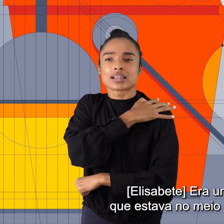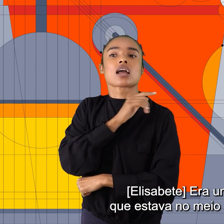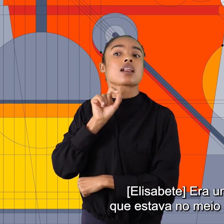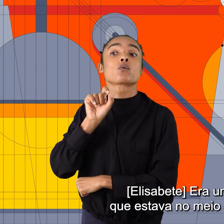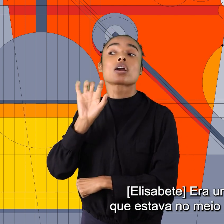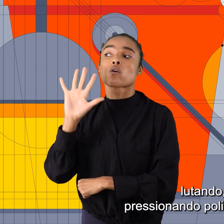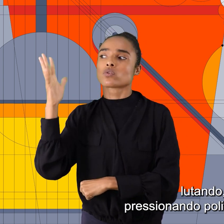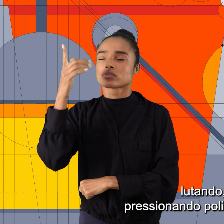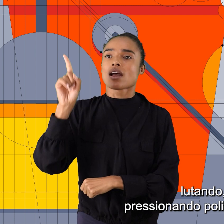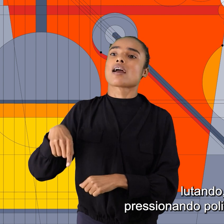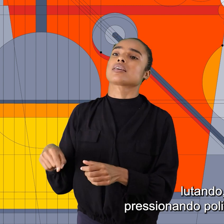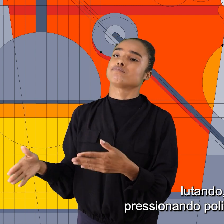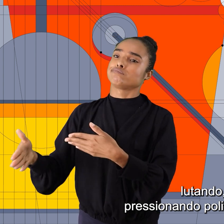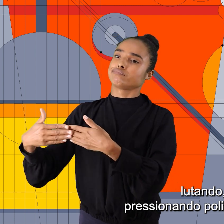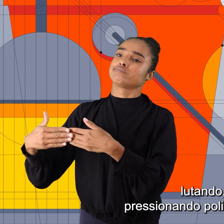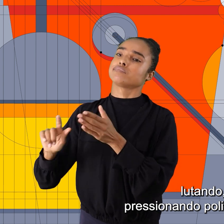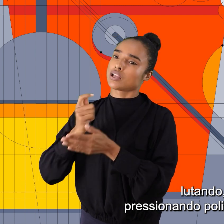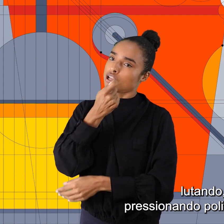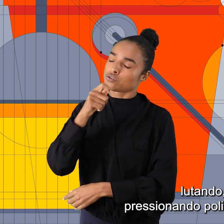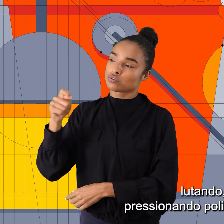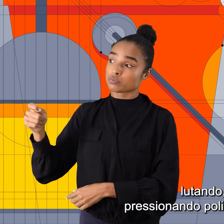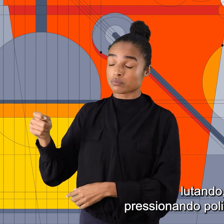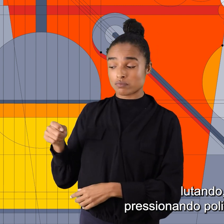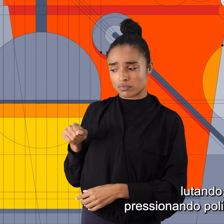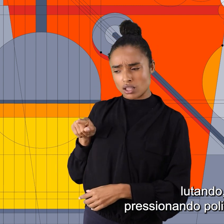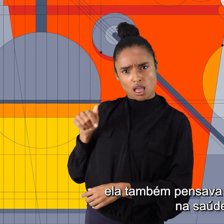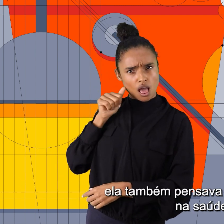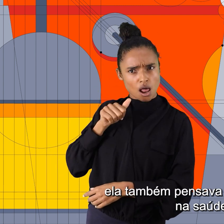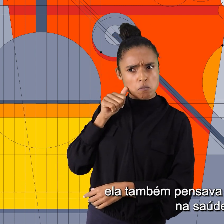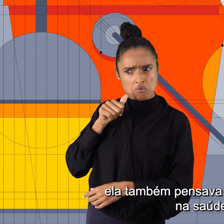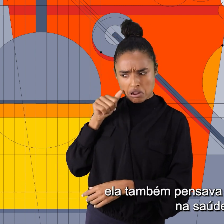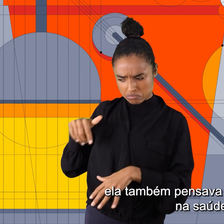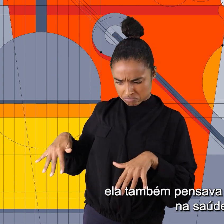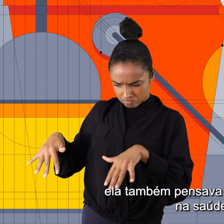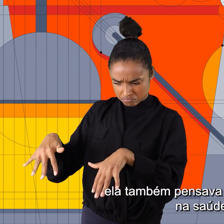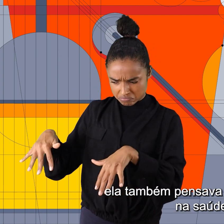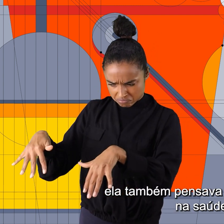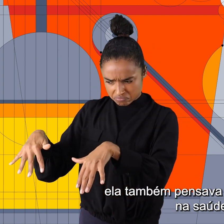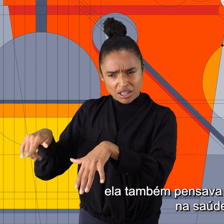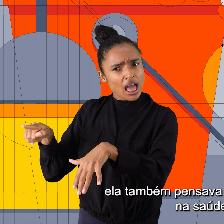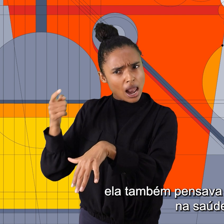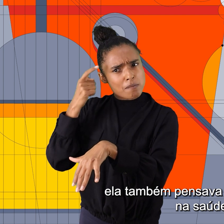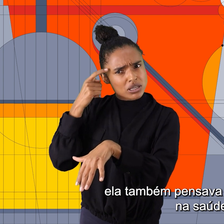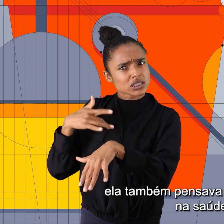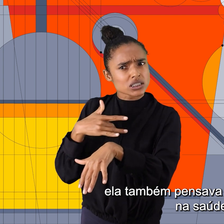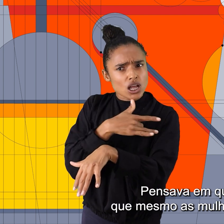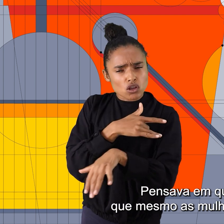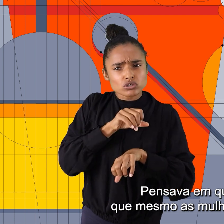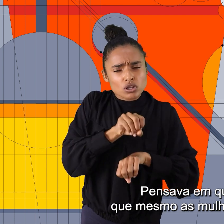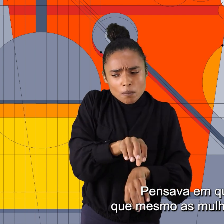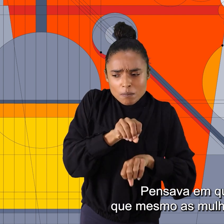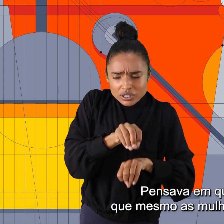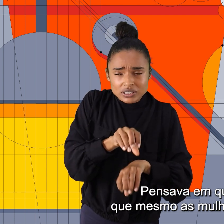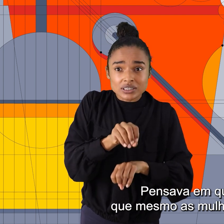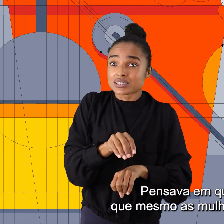meio dos homens, que lutando, pressionando politicamente. Ela também pensava na educação, na saúde,